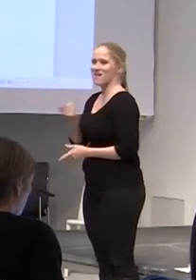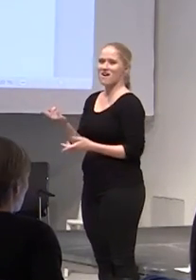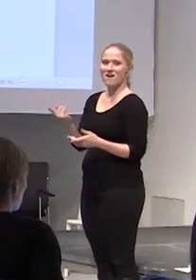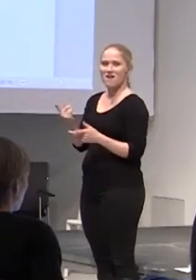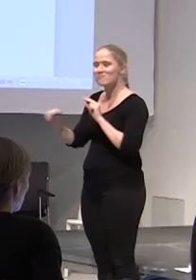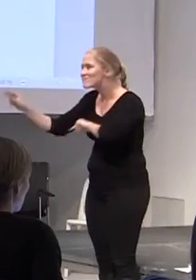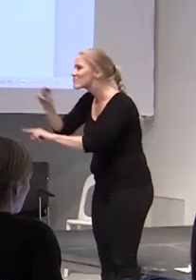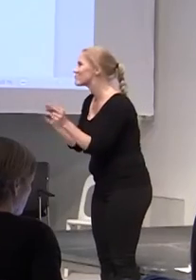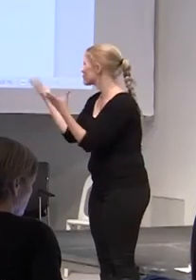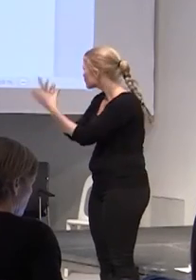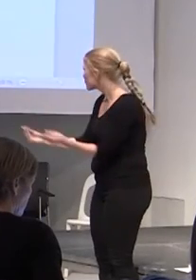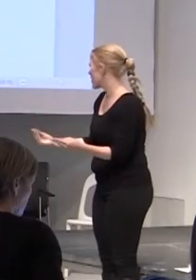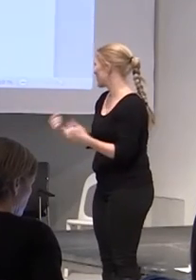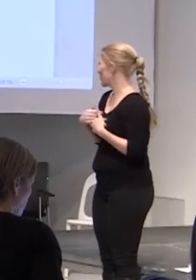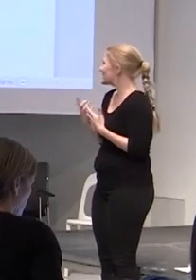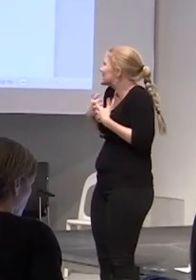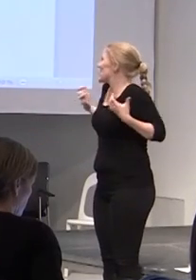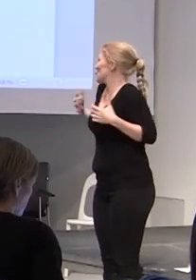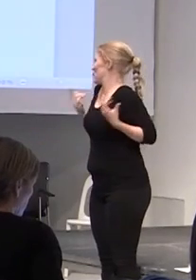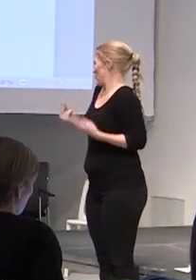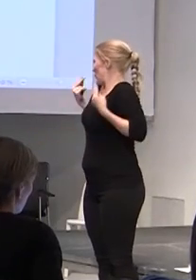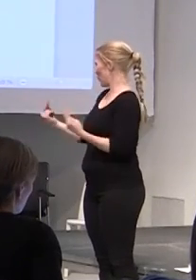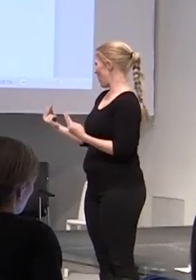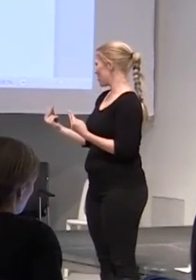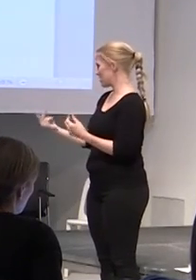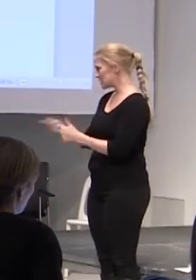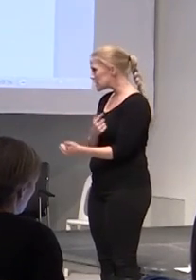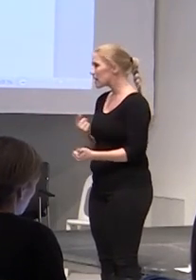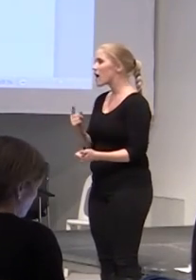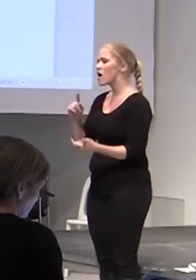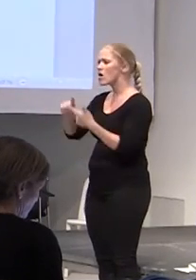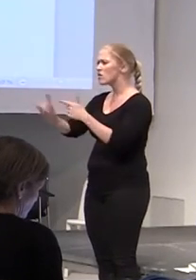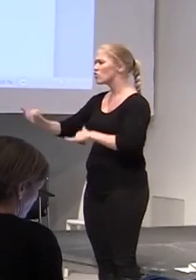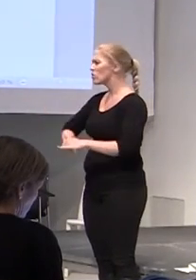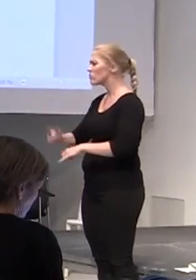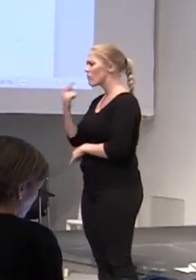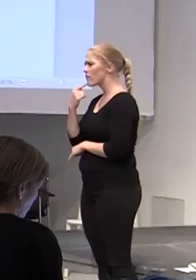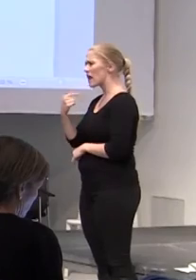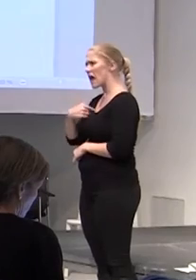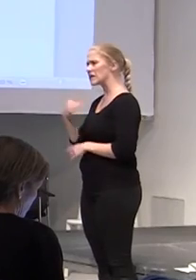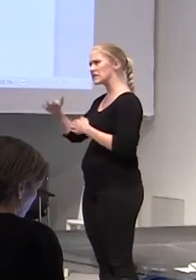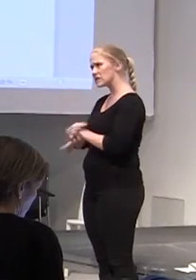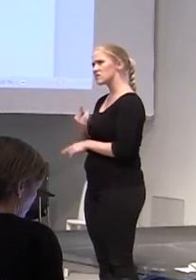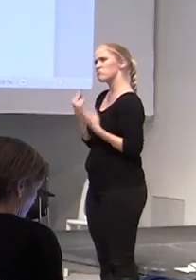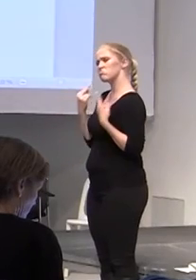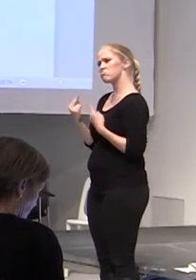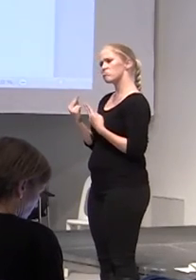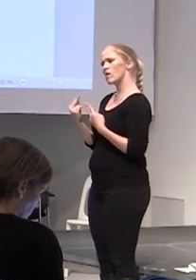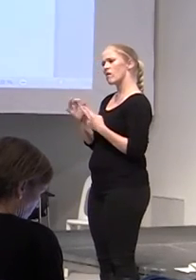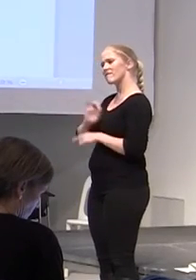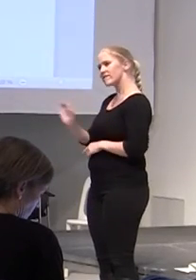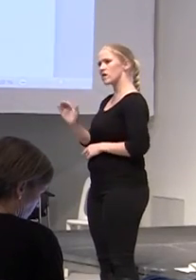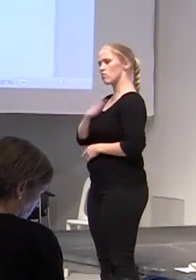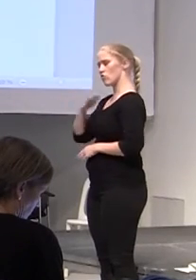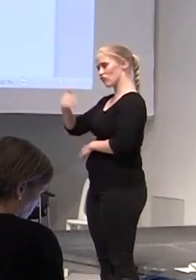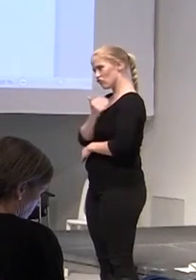jeden pan ředitel mi zmínil, že vnímá jako svůj velký úkol vytvořit bezpečné prostředí pro všechny, ale